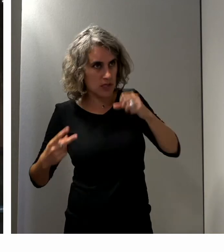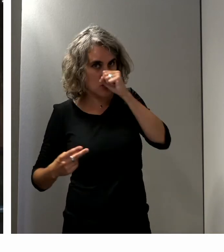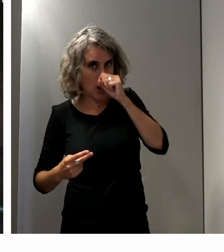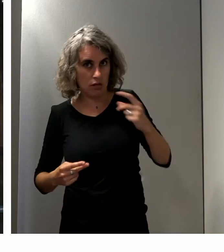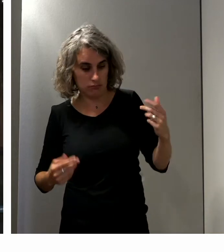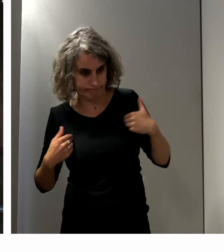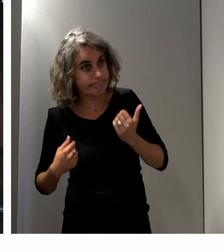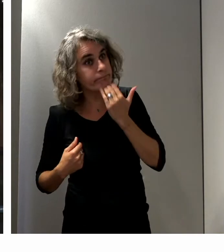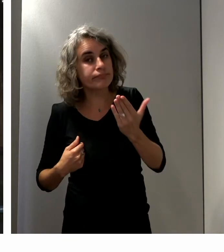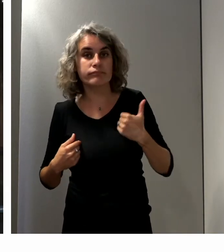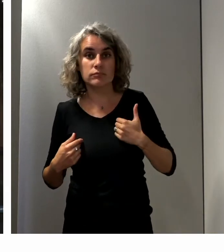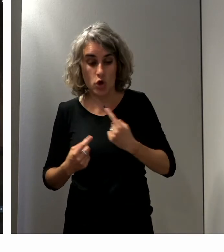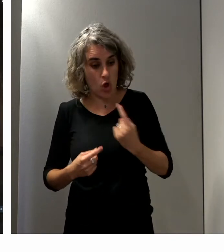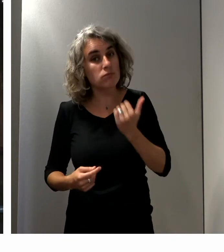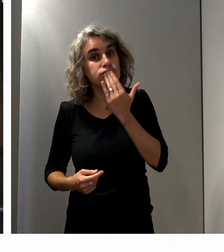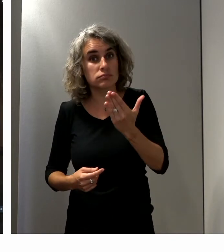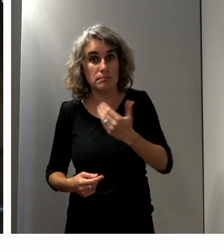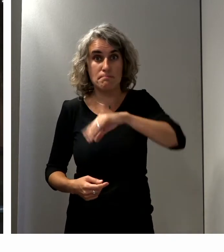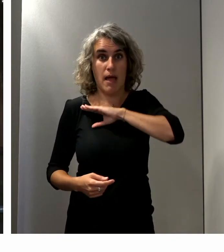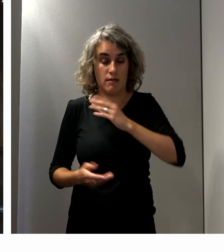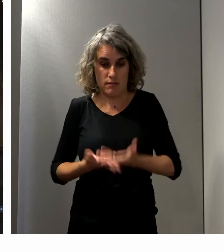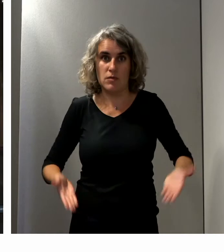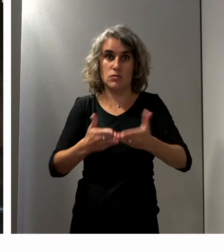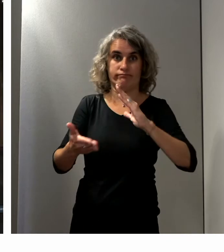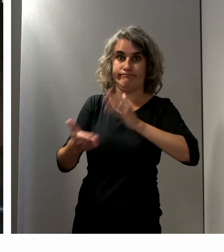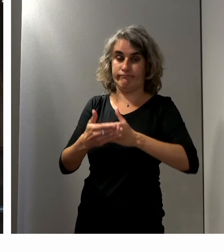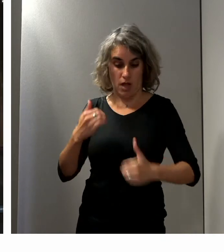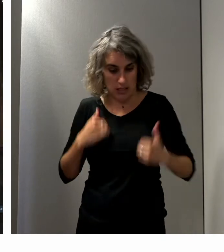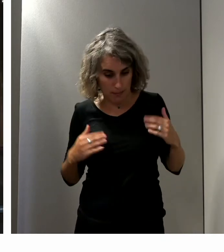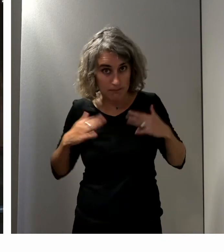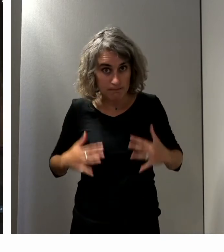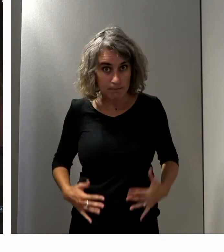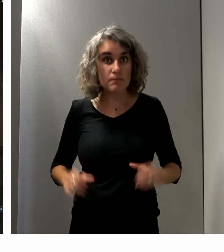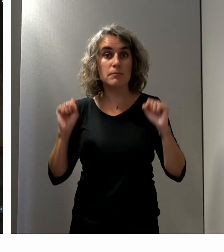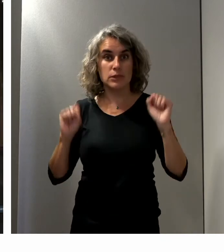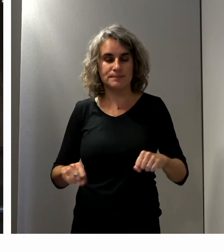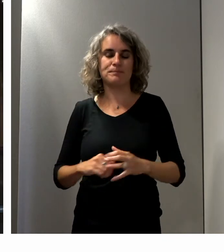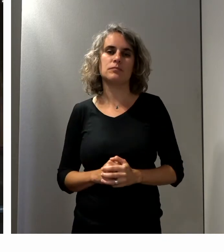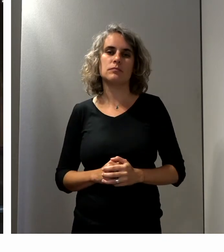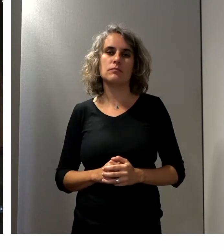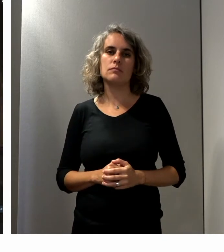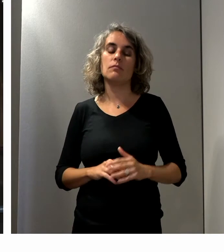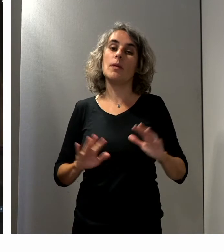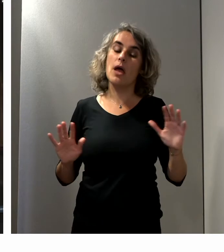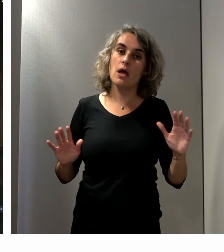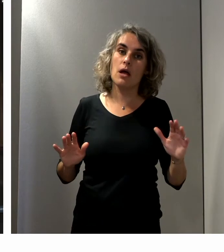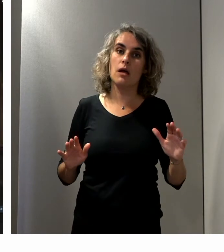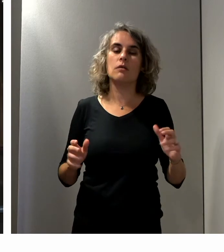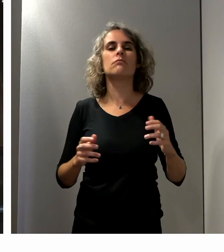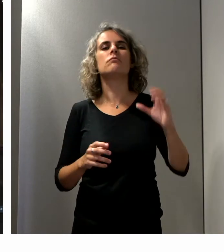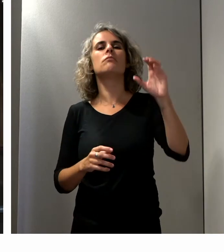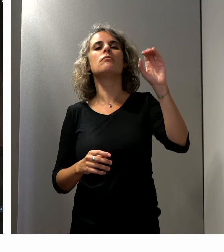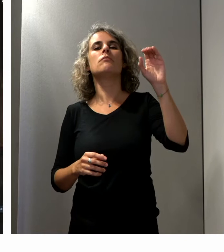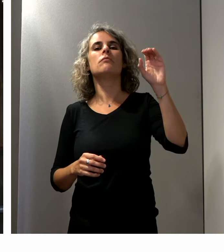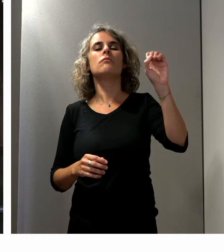vie intime et privée du fait de leur situation de handicap. Pourtant, les objectifs du développement durable des